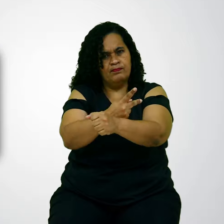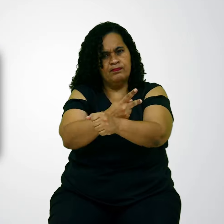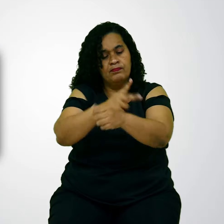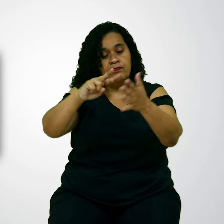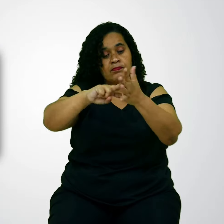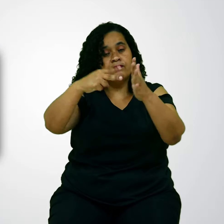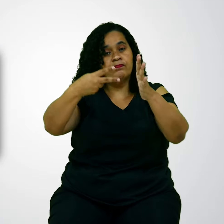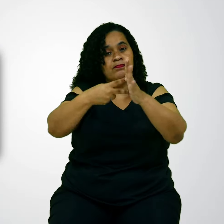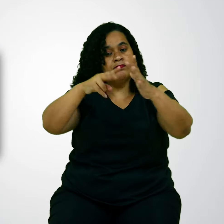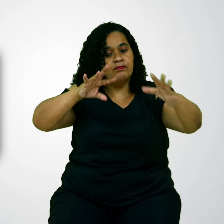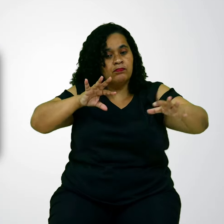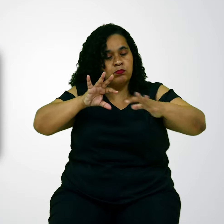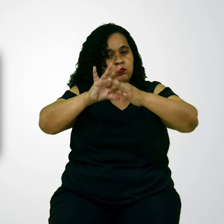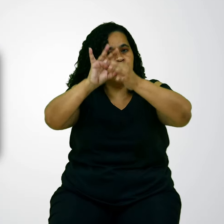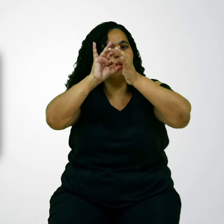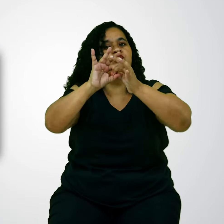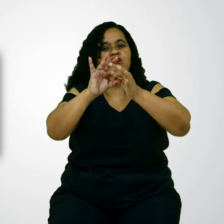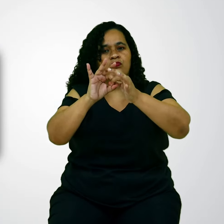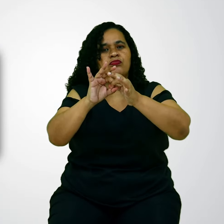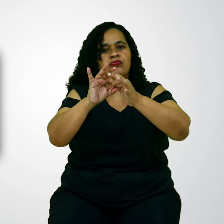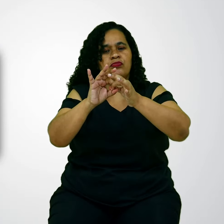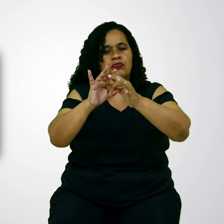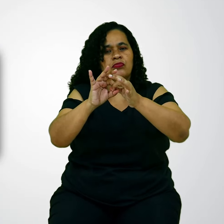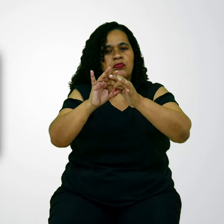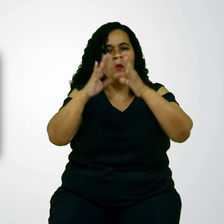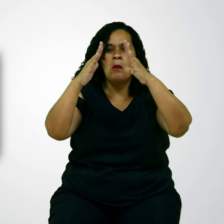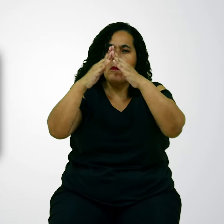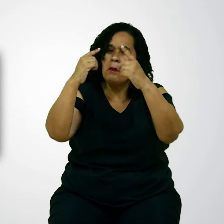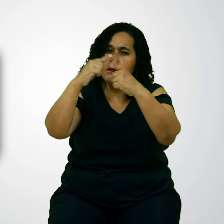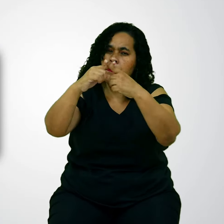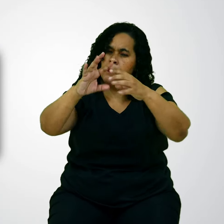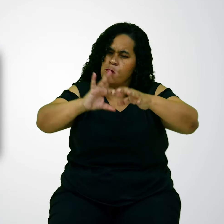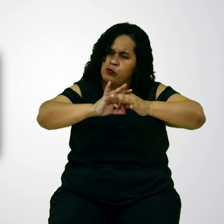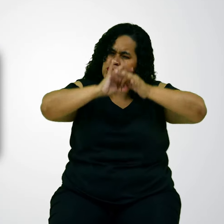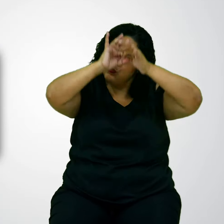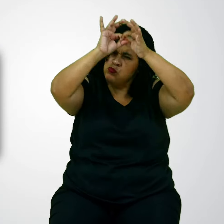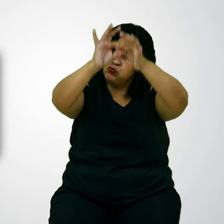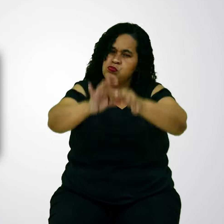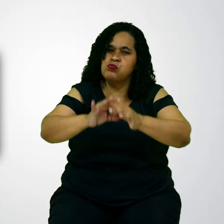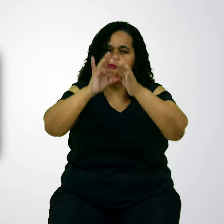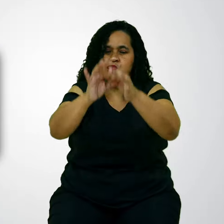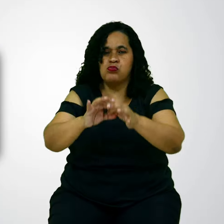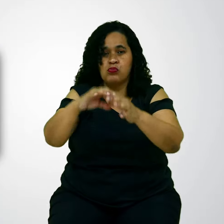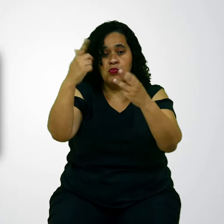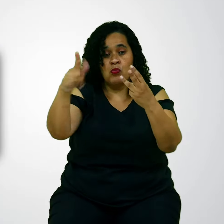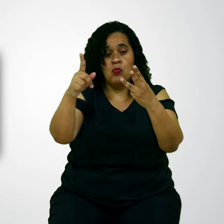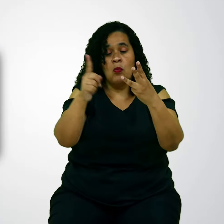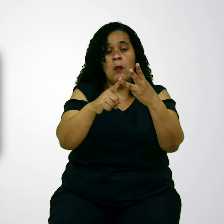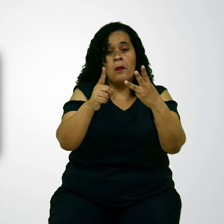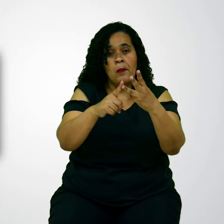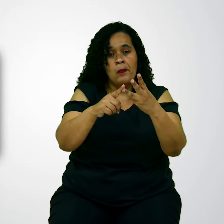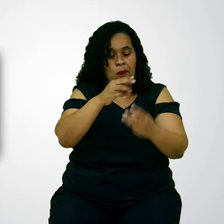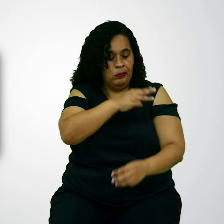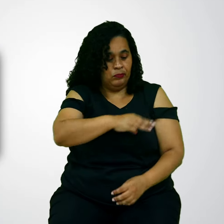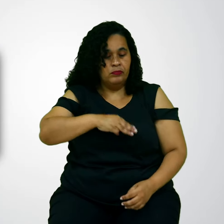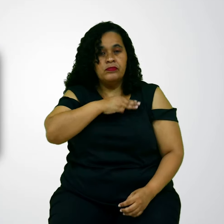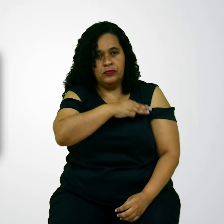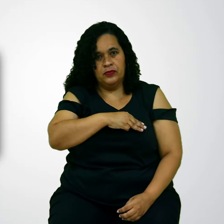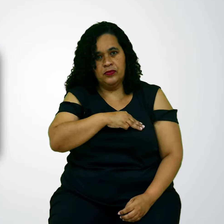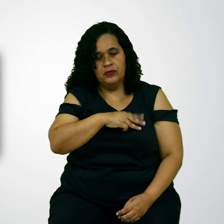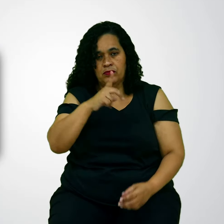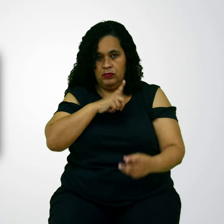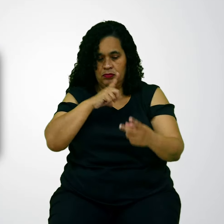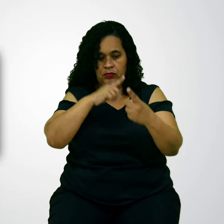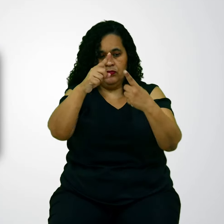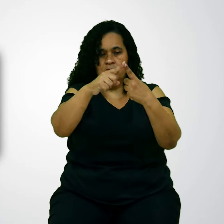promessa é uma igreja unida. E um terceiro pilar é a missão. Então nós temos